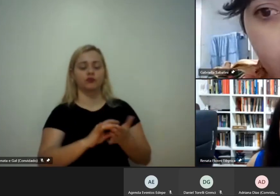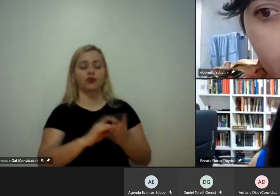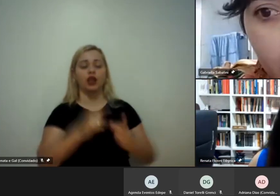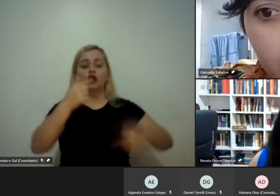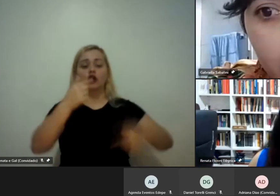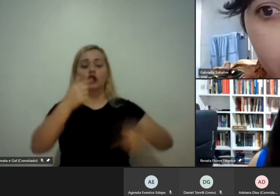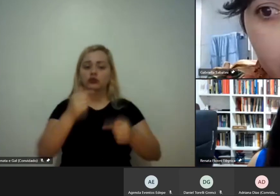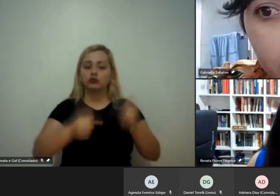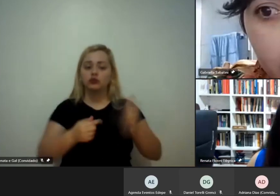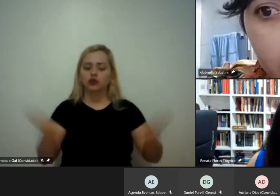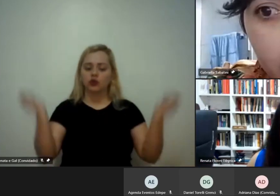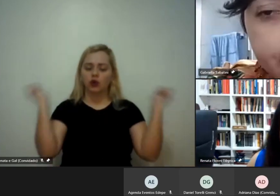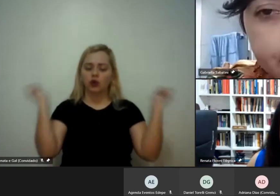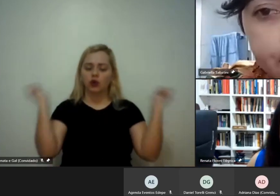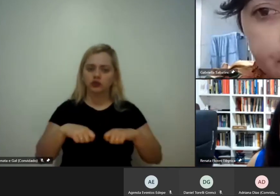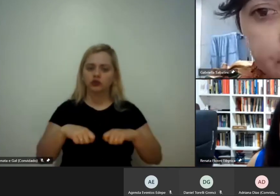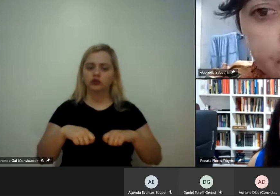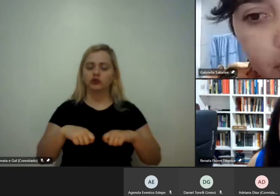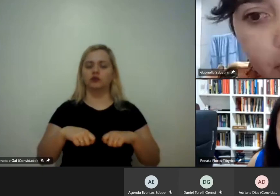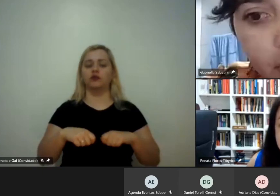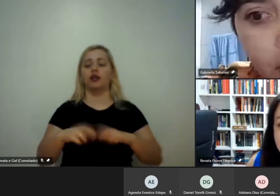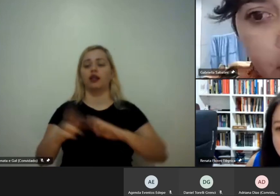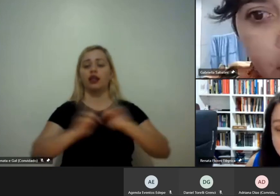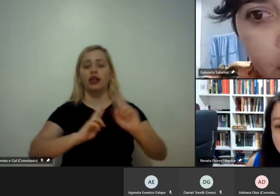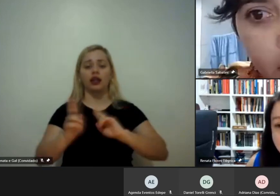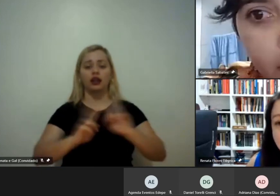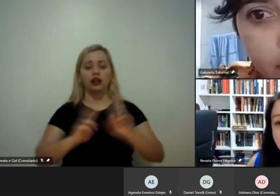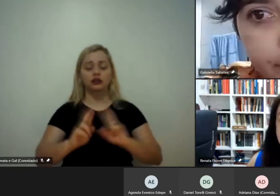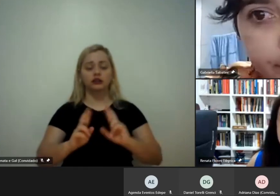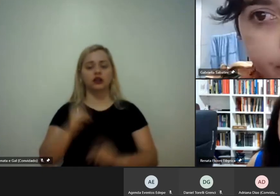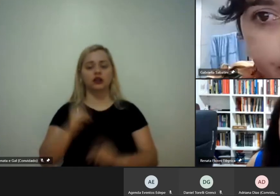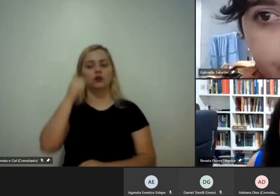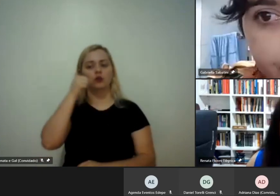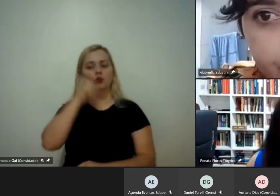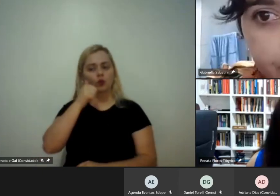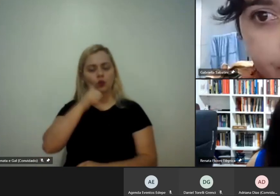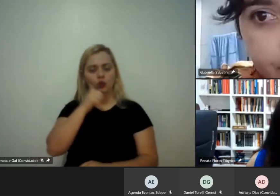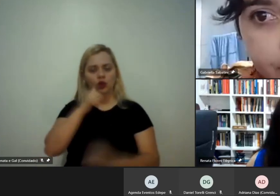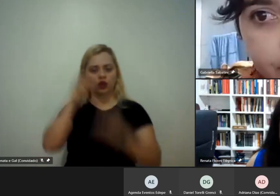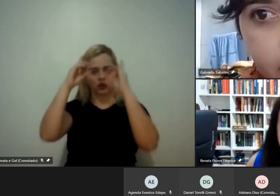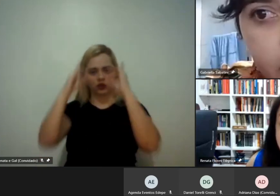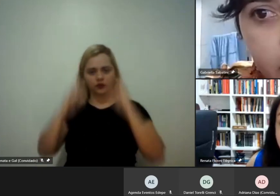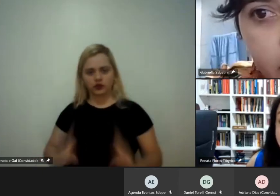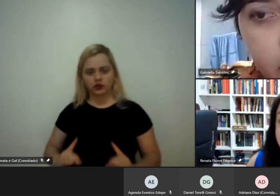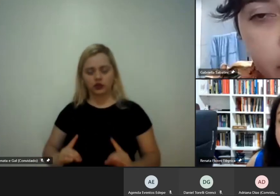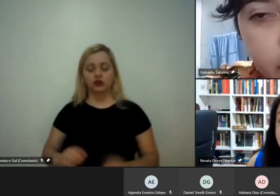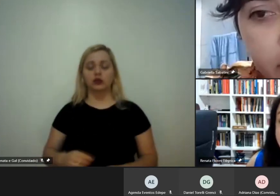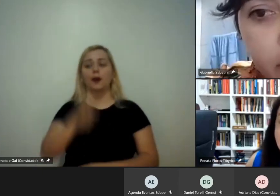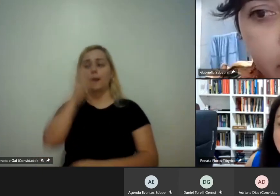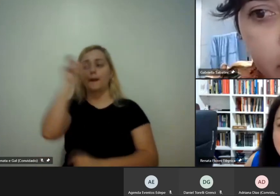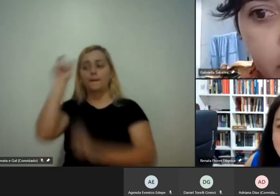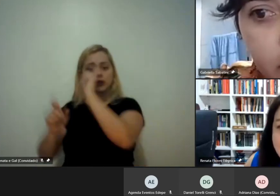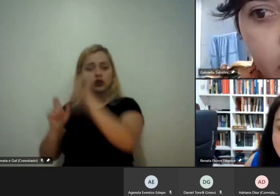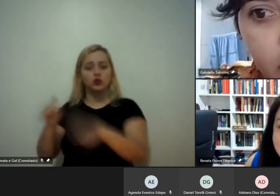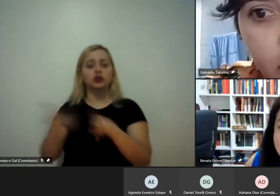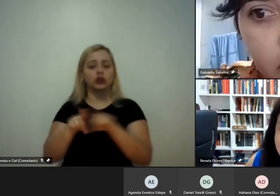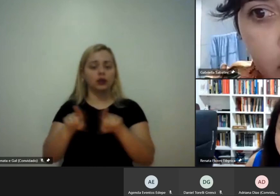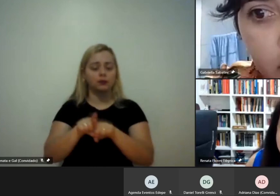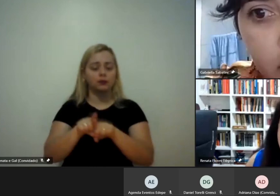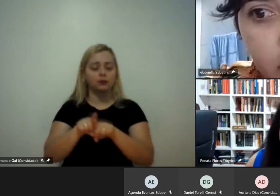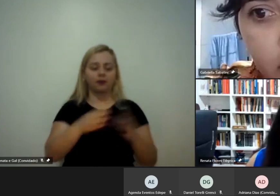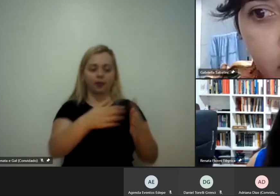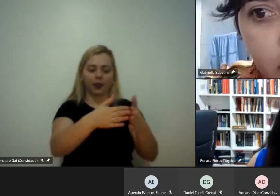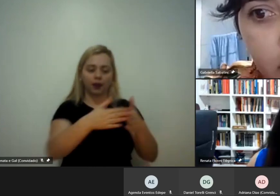discutir o capacitismo em relação às mulheres com deficiência. Muitas pessoas também pedindo o link da